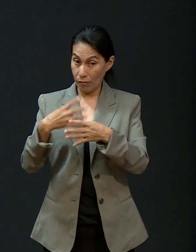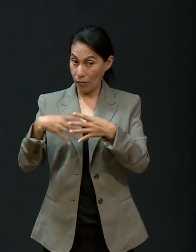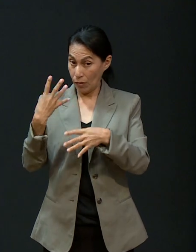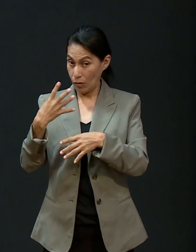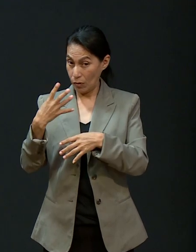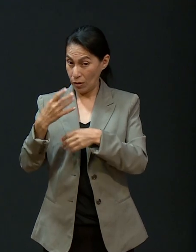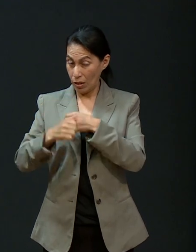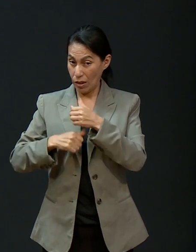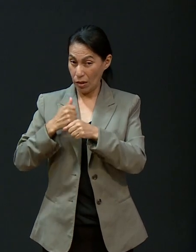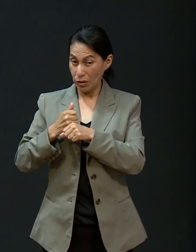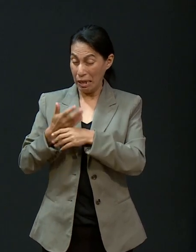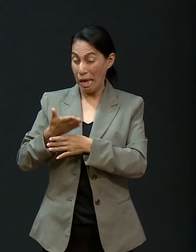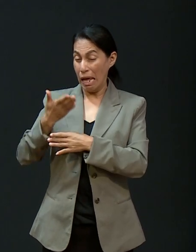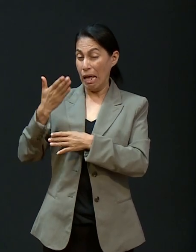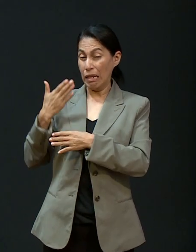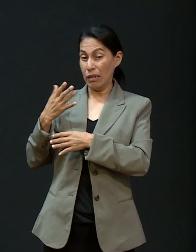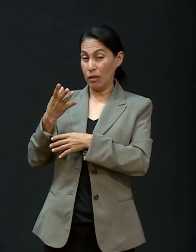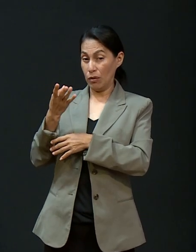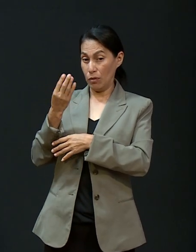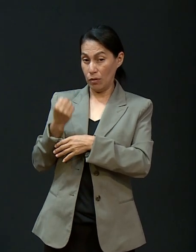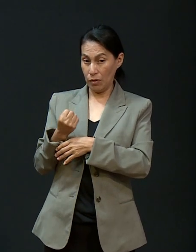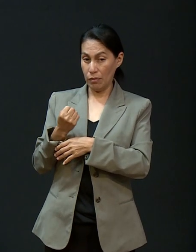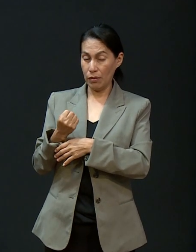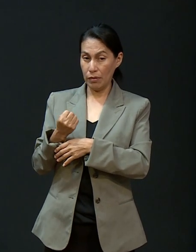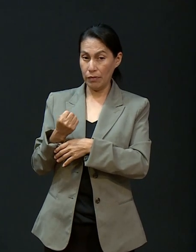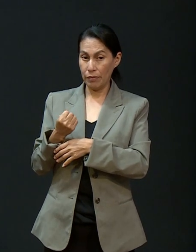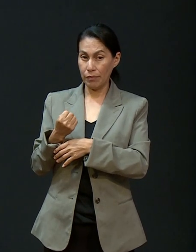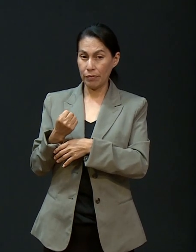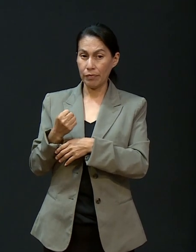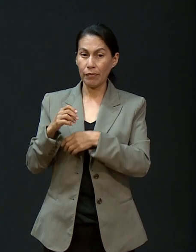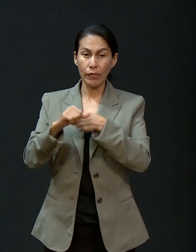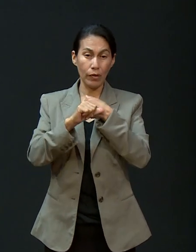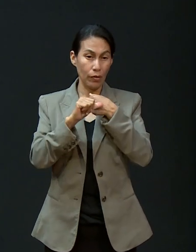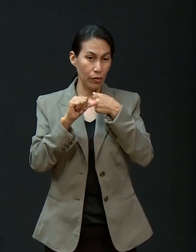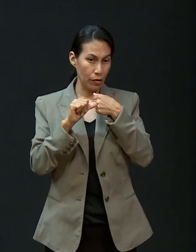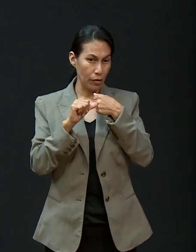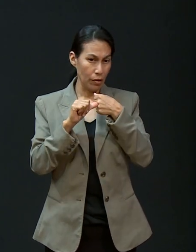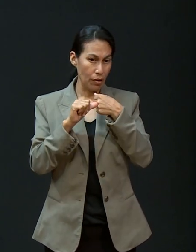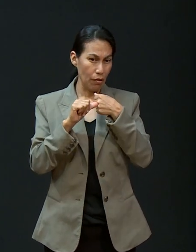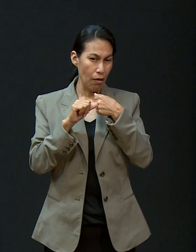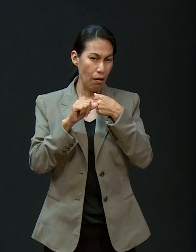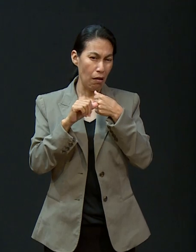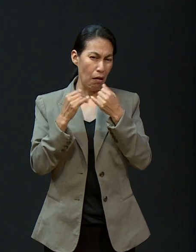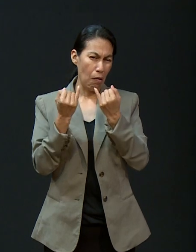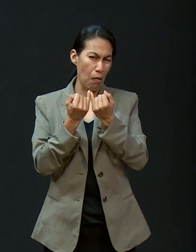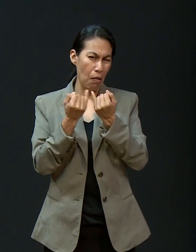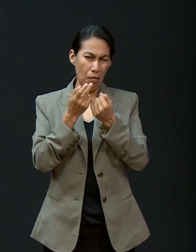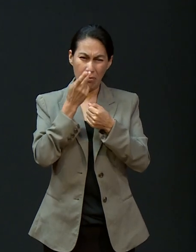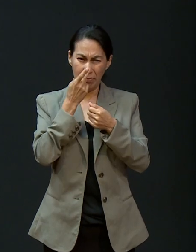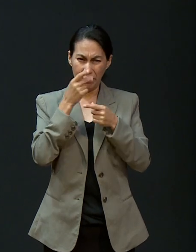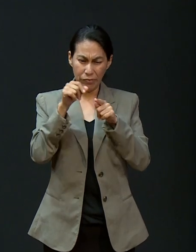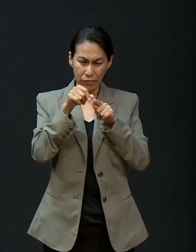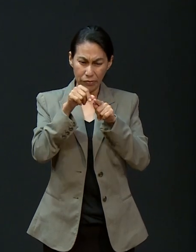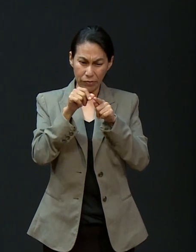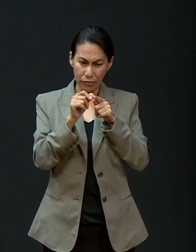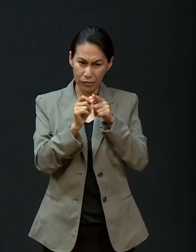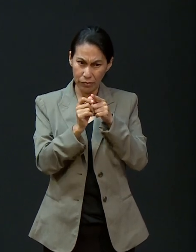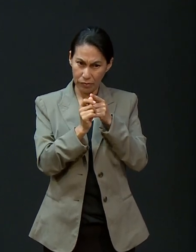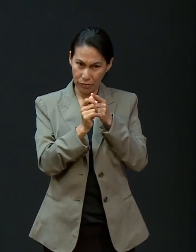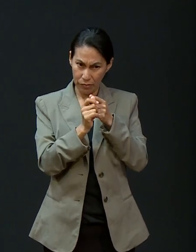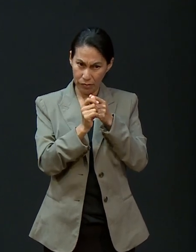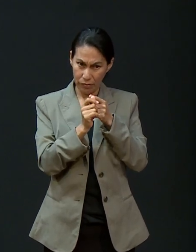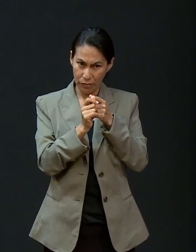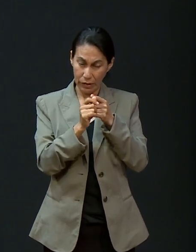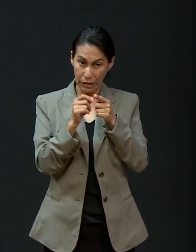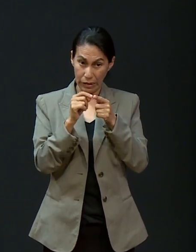mayor, que hoy tiene 14 años, cuando tenía 9, hizo una cirugía de parafimosis, que es como la circuncisión, ¿no?